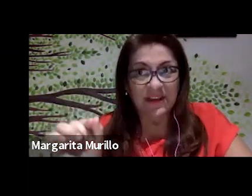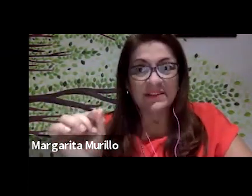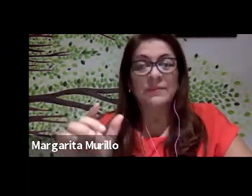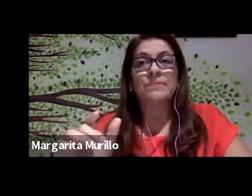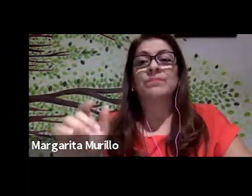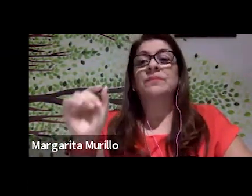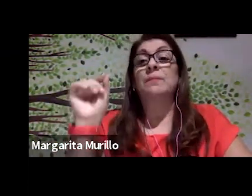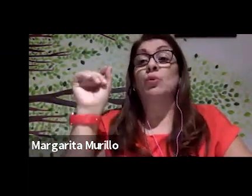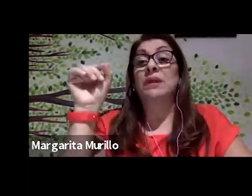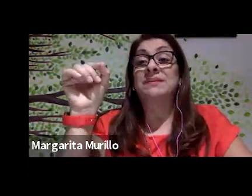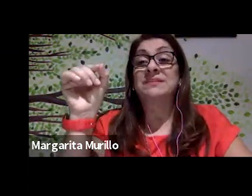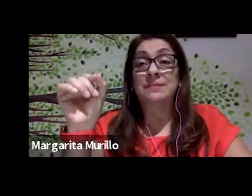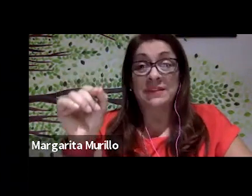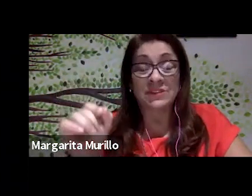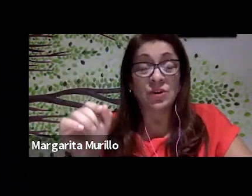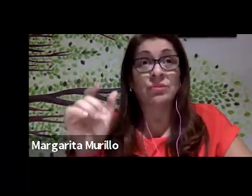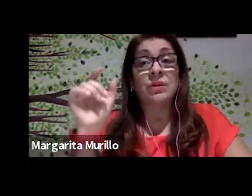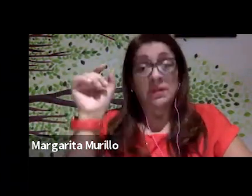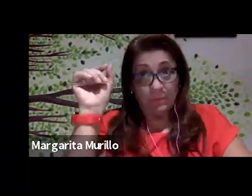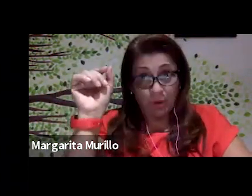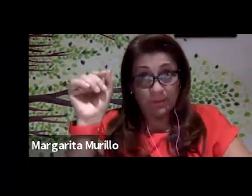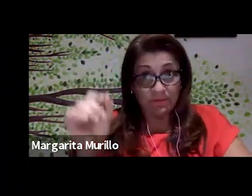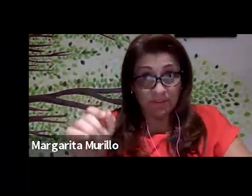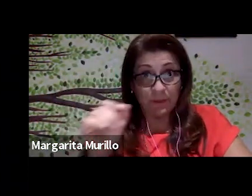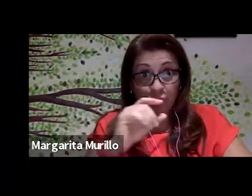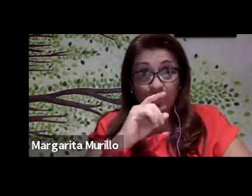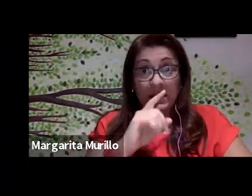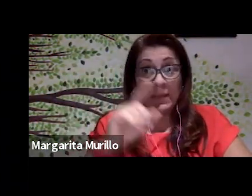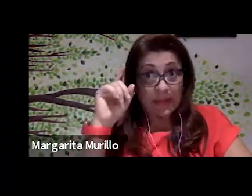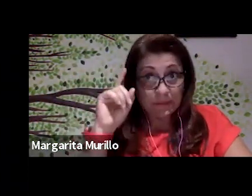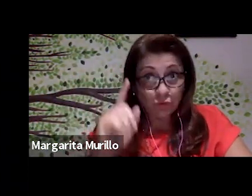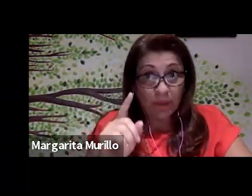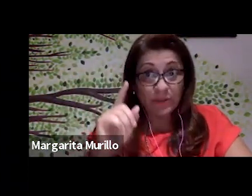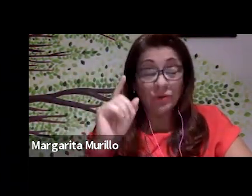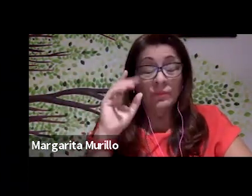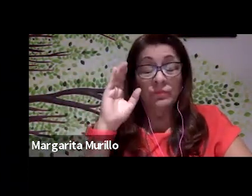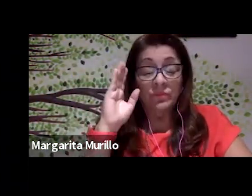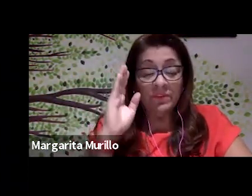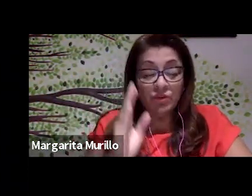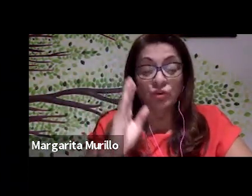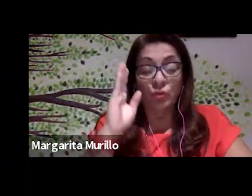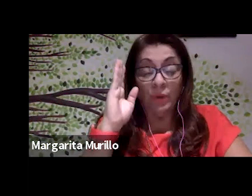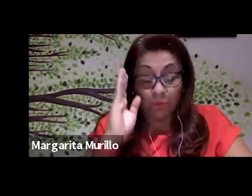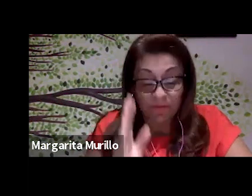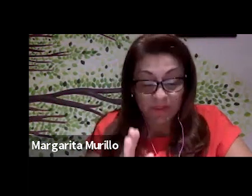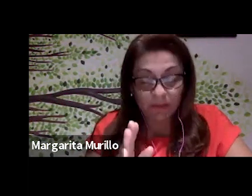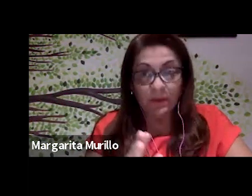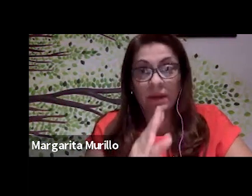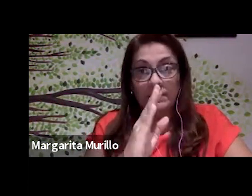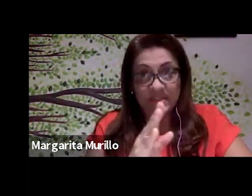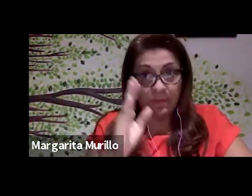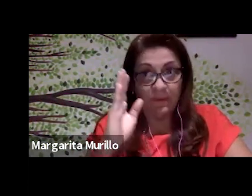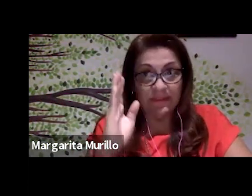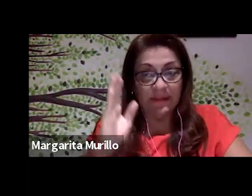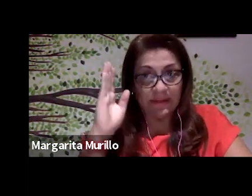Estados de ansiedad de problemas de alimentación de problemas afectivos el sueño si yo no duermo bien